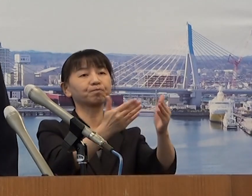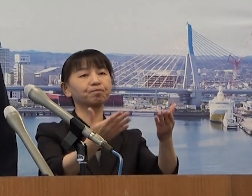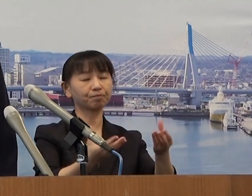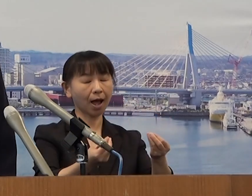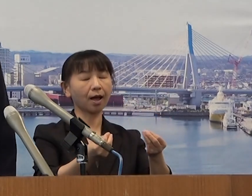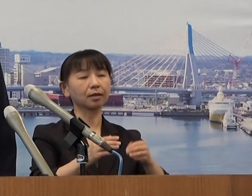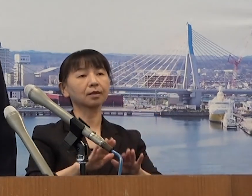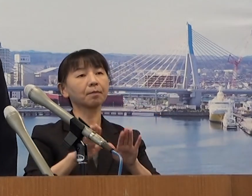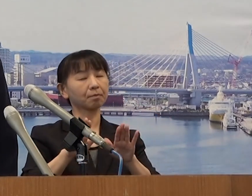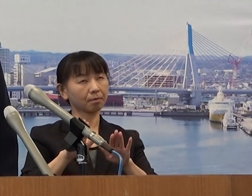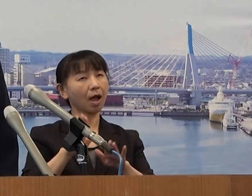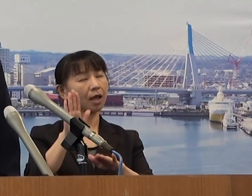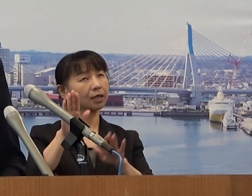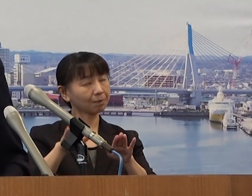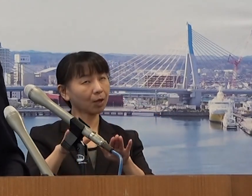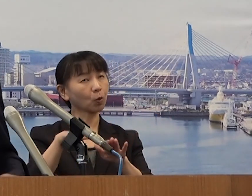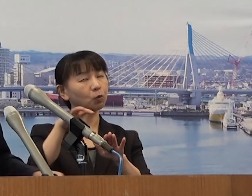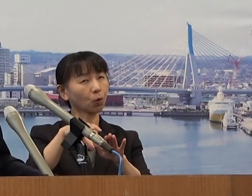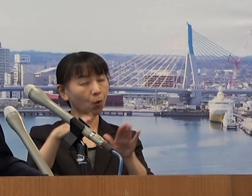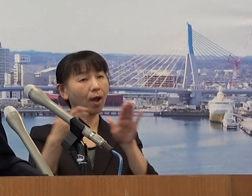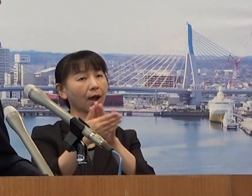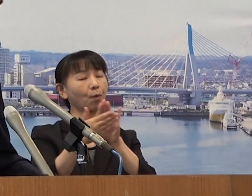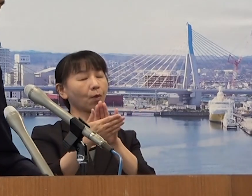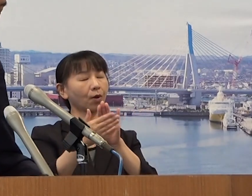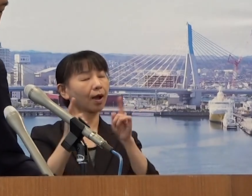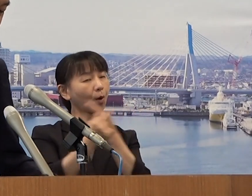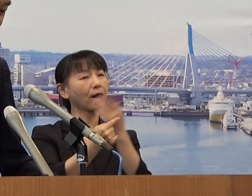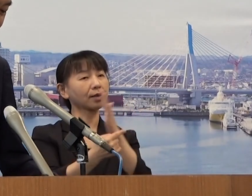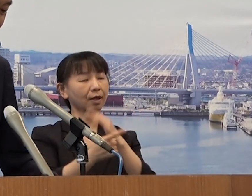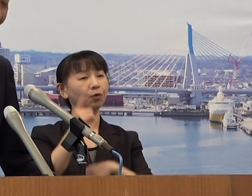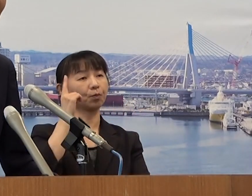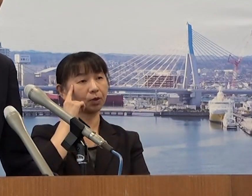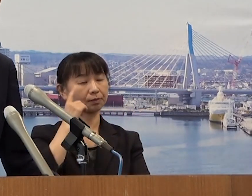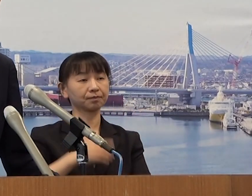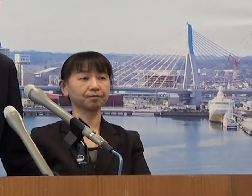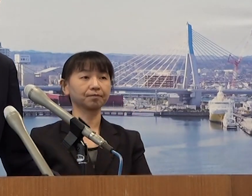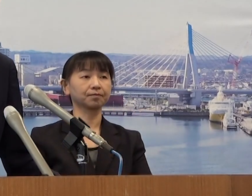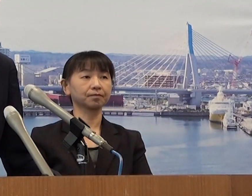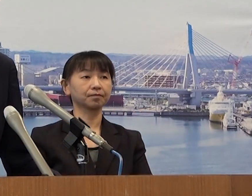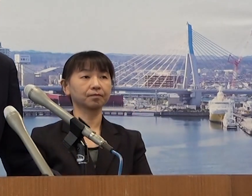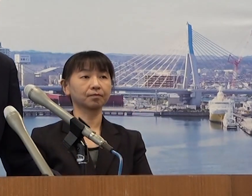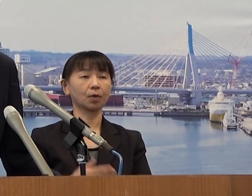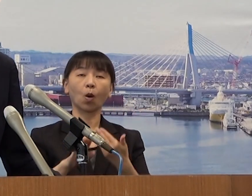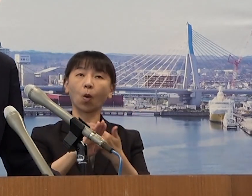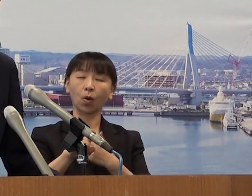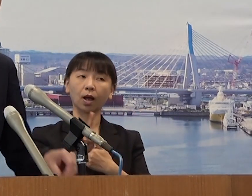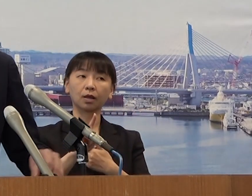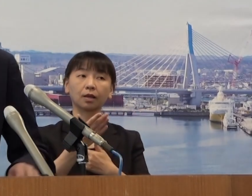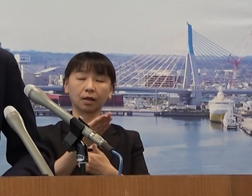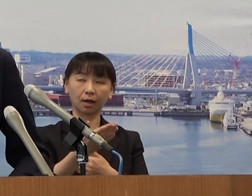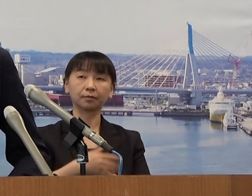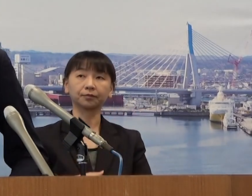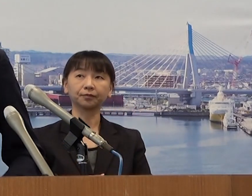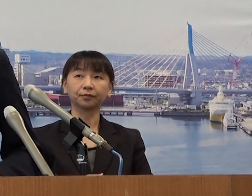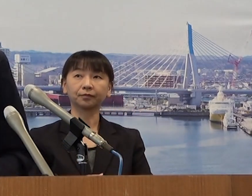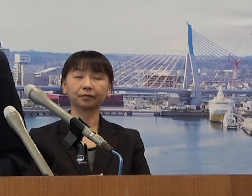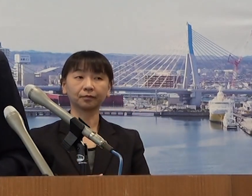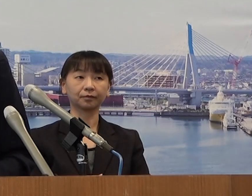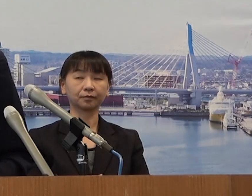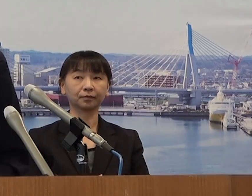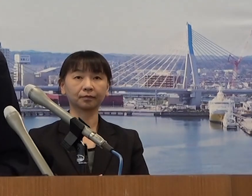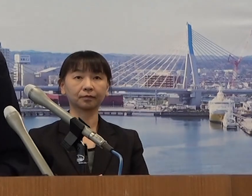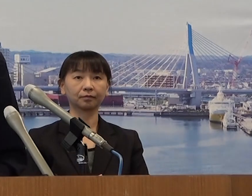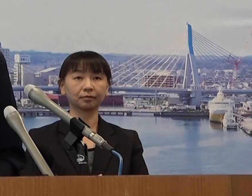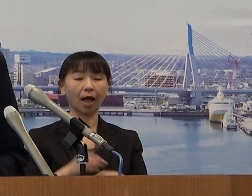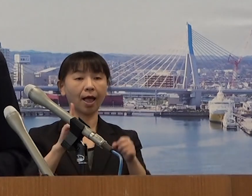ということは変わらないと思います。あと何でしたっけ、 どんなふうにあの市民の方に利用してほしいかみたいなところ。 はい、はい、